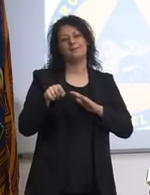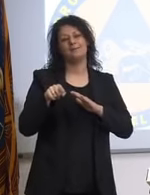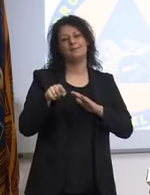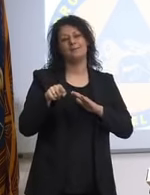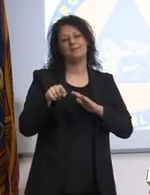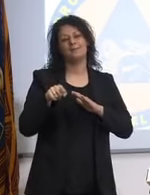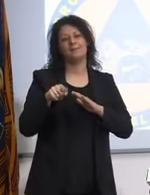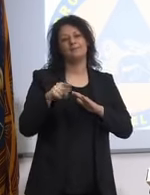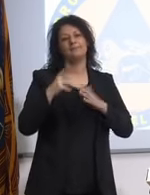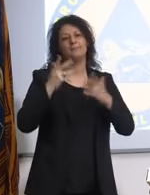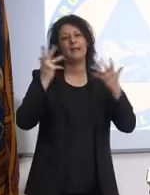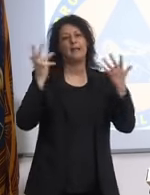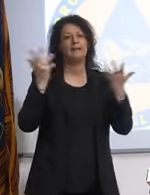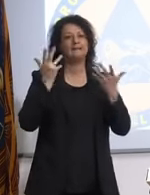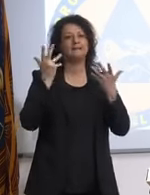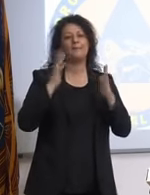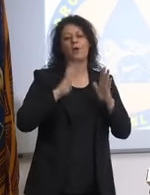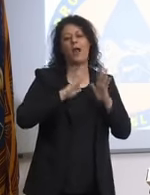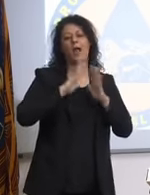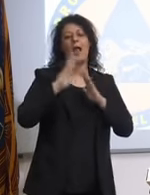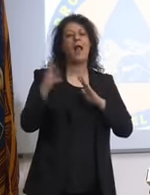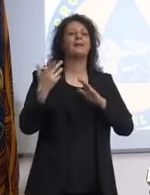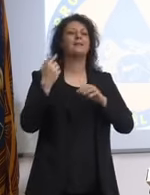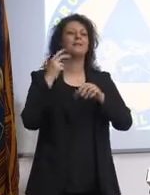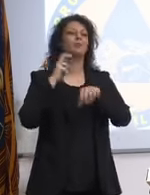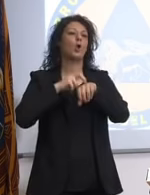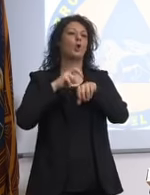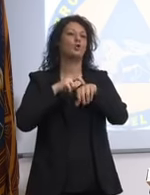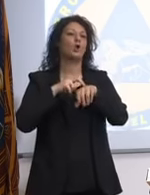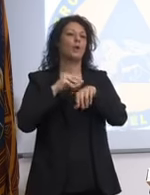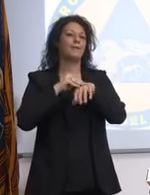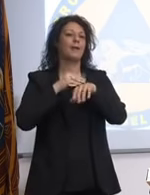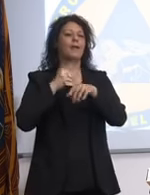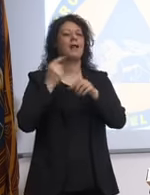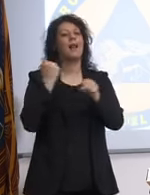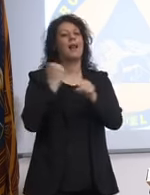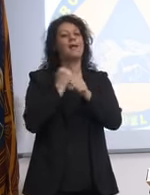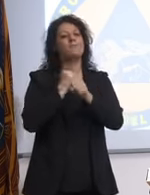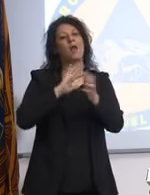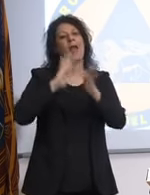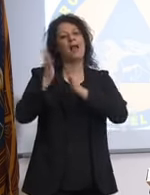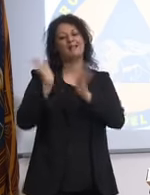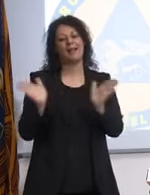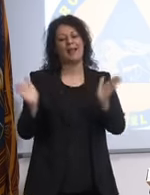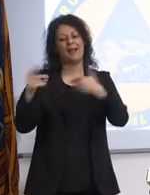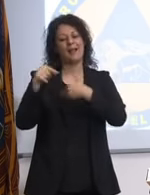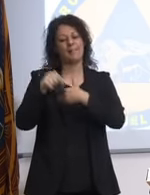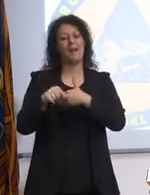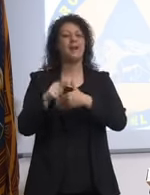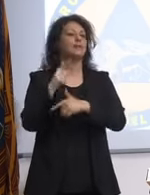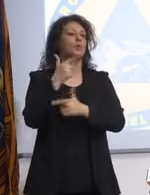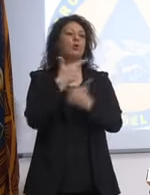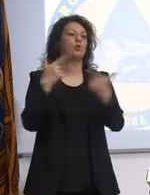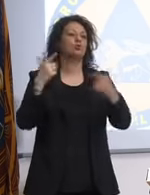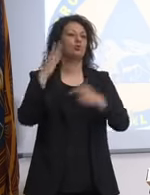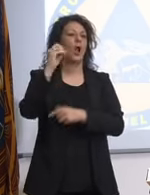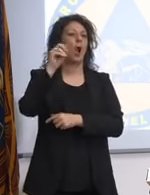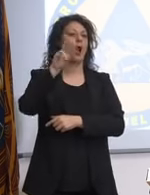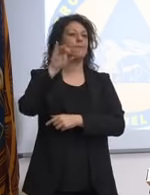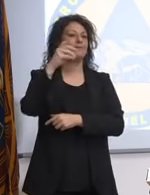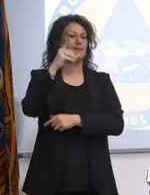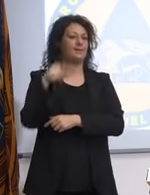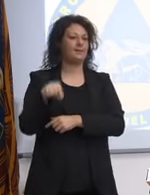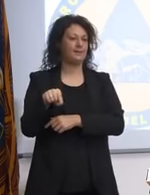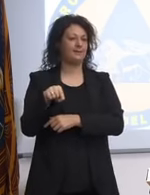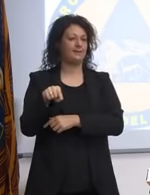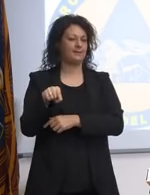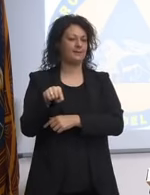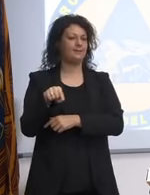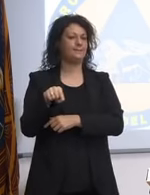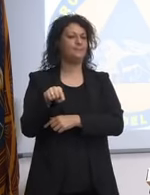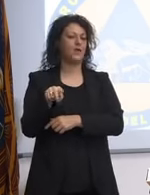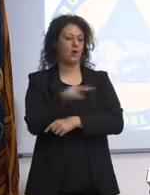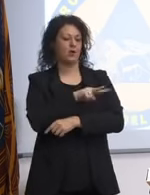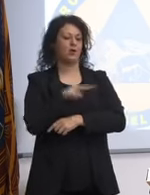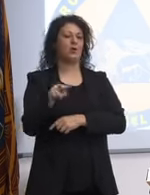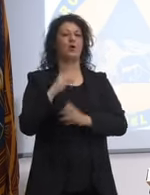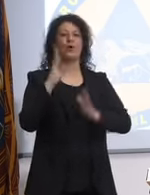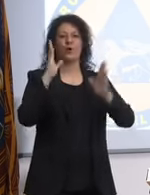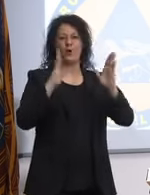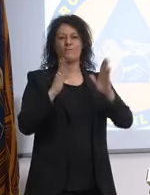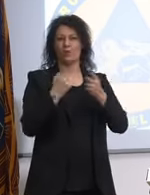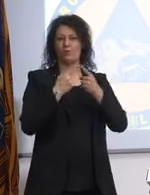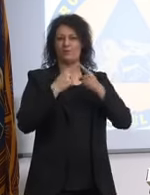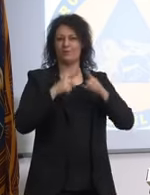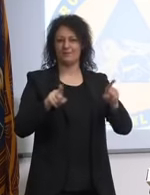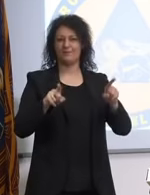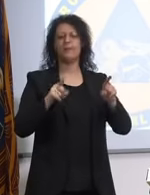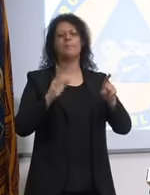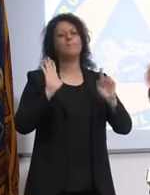che si arrabbia, ma era in altri reparti dell'ospedale dove i Covid non c'erano. Però comunque questo è un premio che viene spalmato su di tutti. I